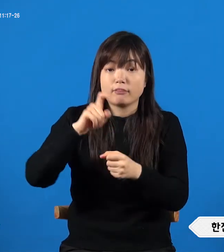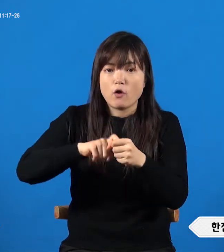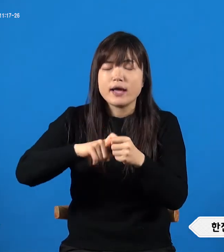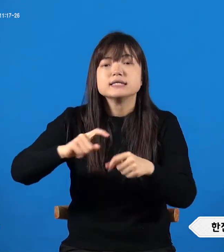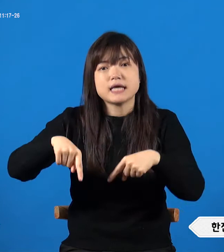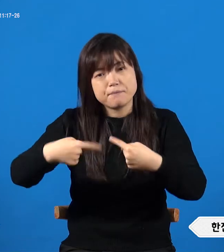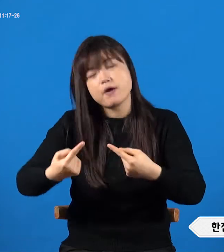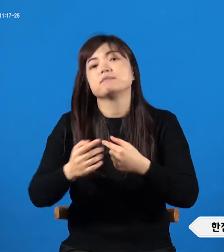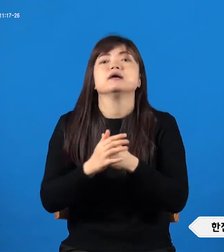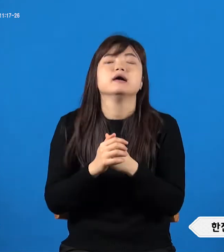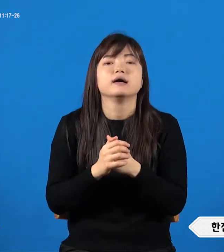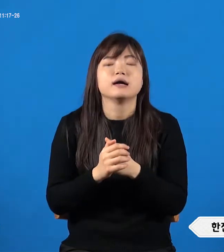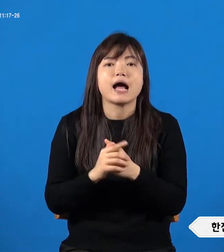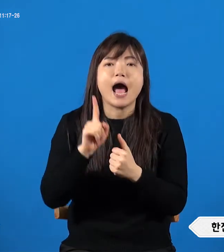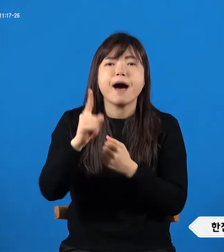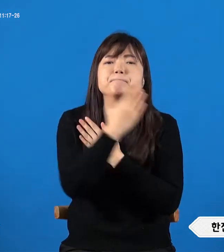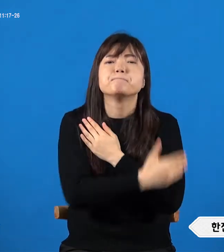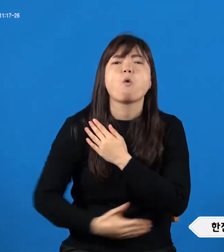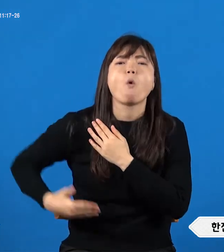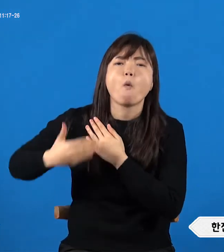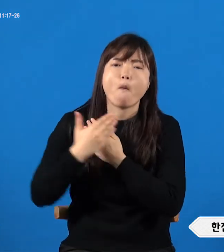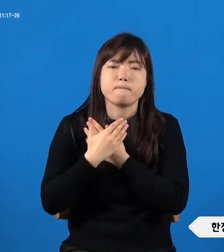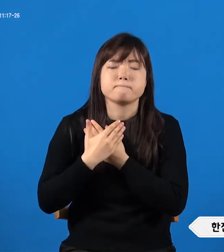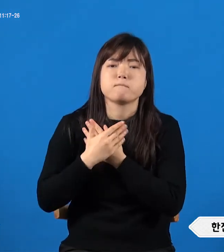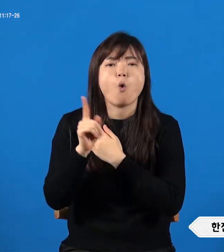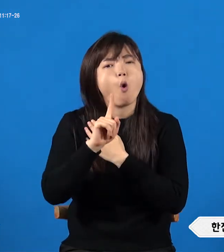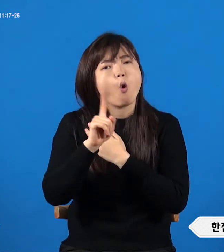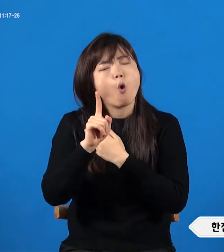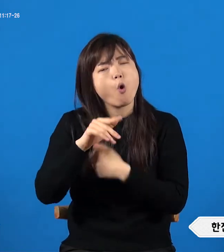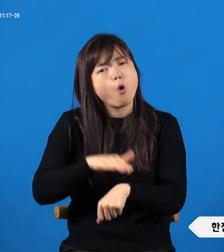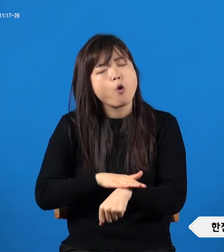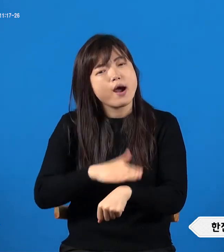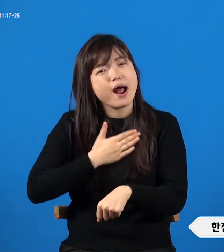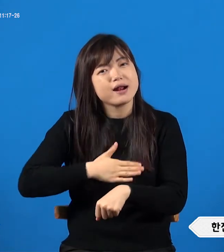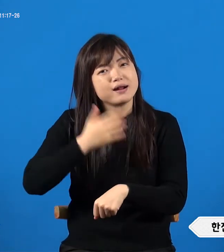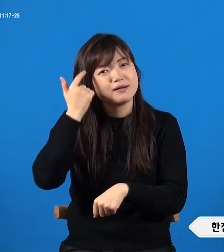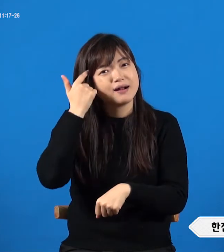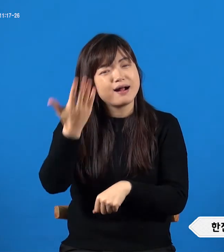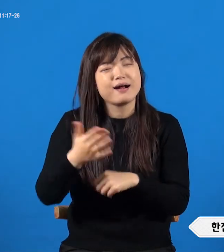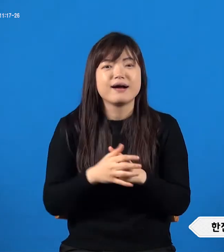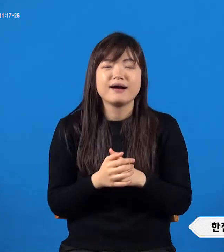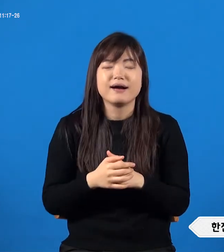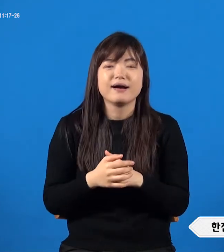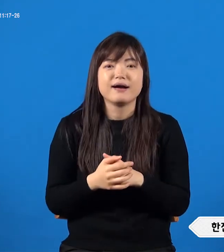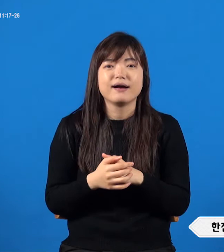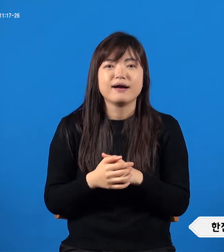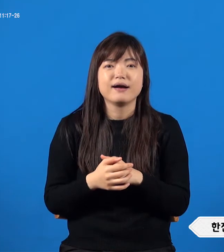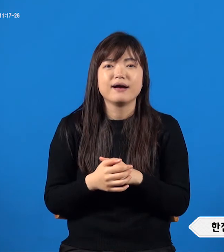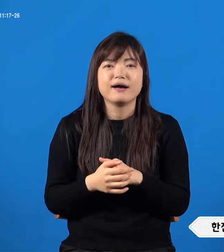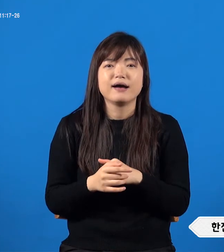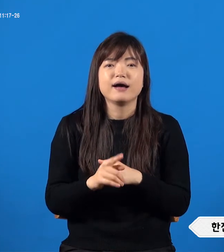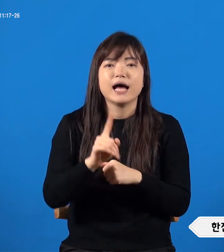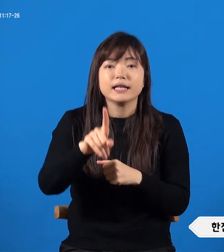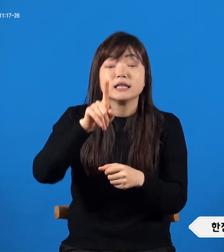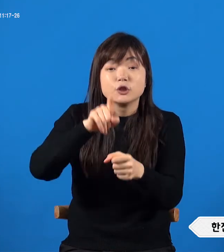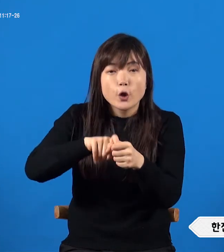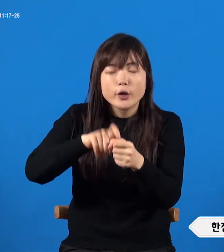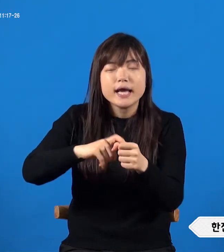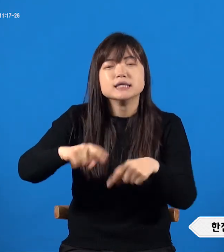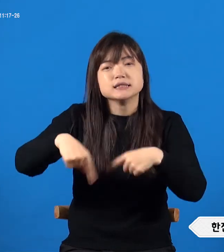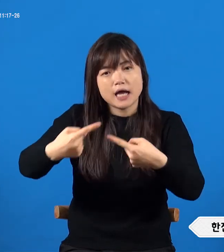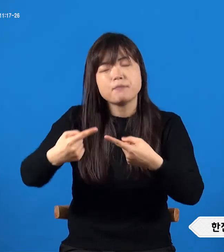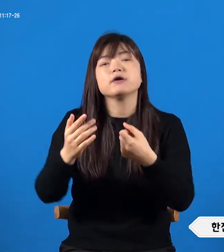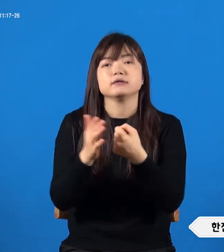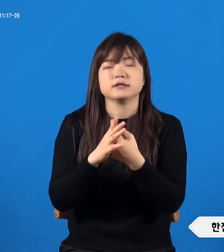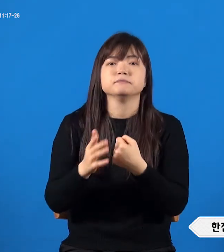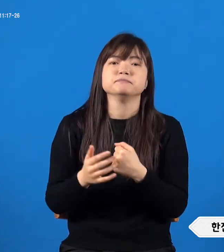참여함이라. 우리가 한 몸이라는 것을 어떻게 알 수 있다고요? 다 한 떡에 참여하기